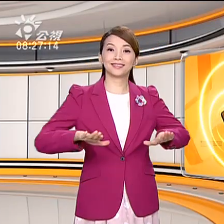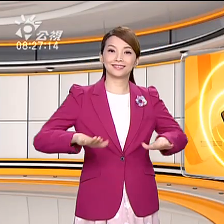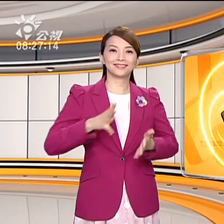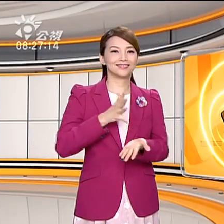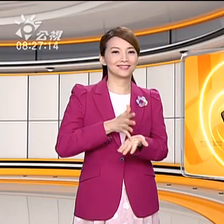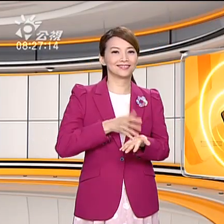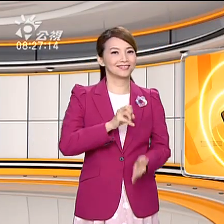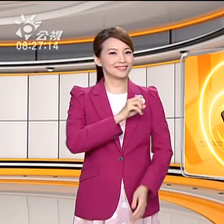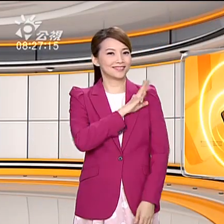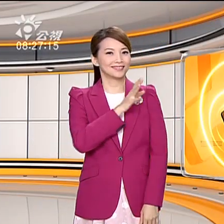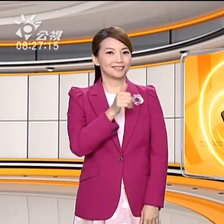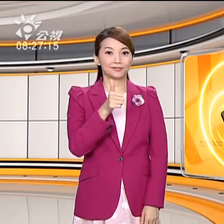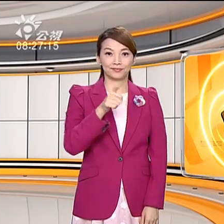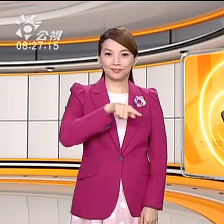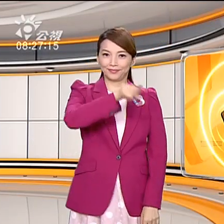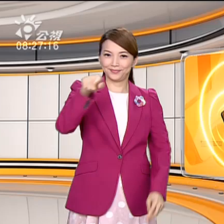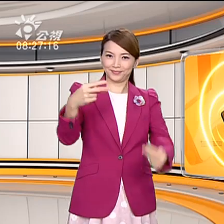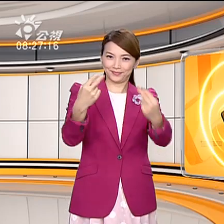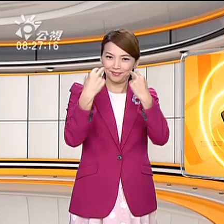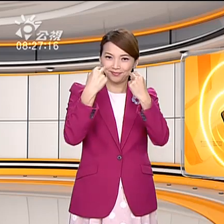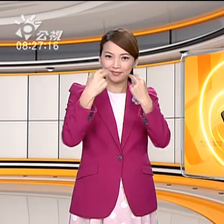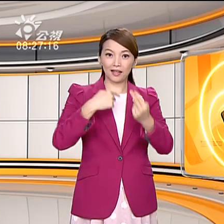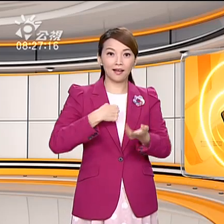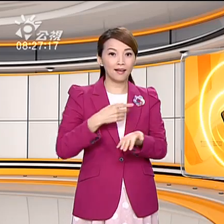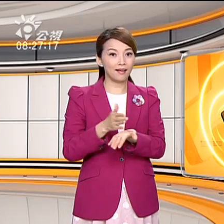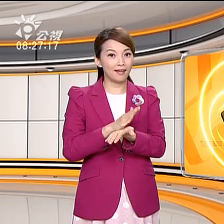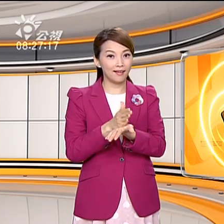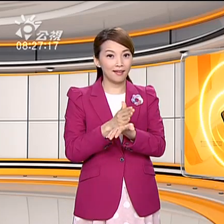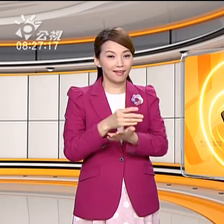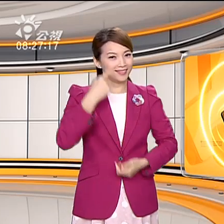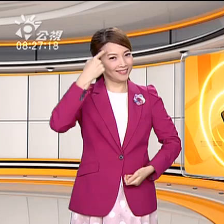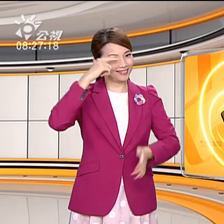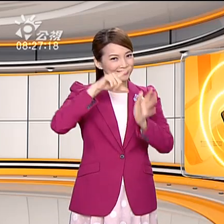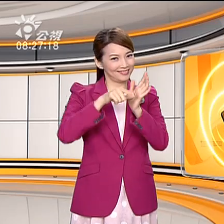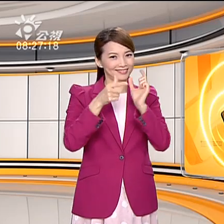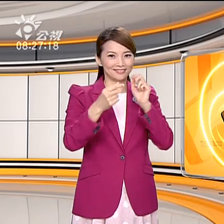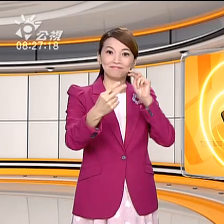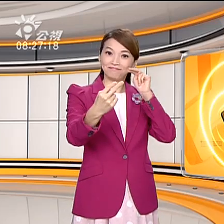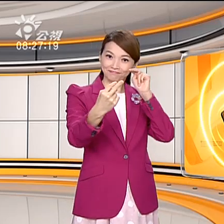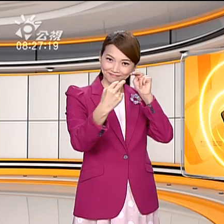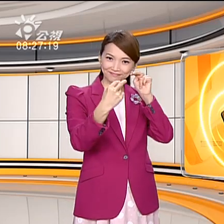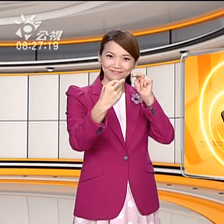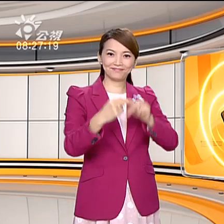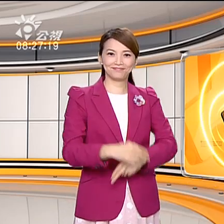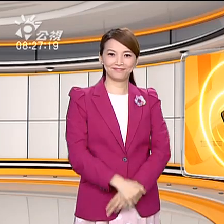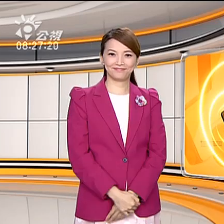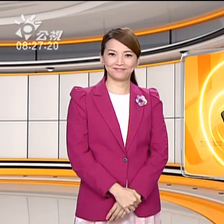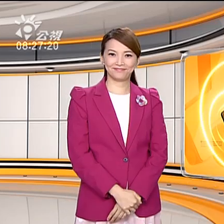感谢您收看这一节的公视首语新闻，我是王小舒，明天同一时间再会。